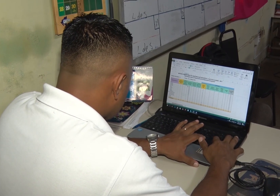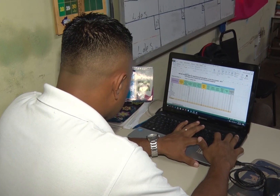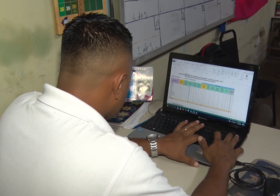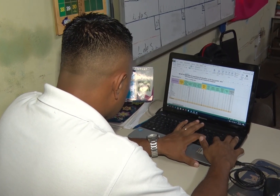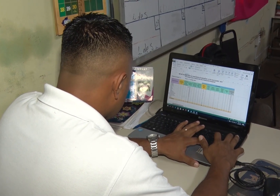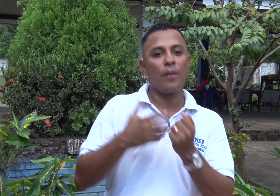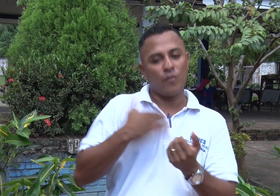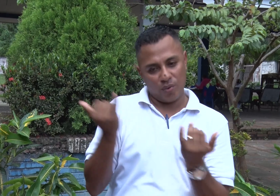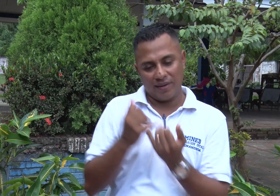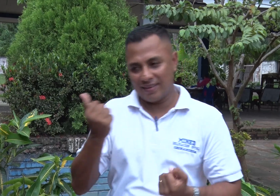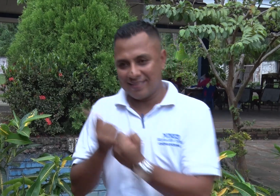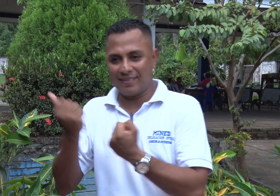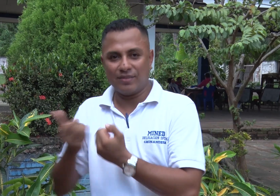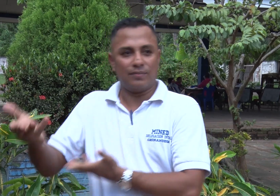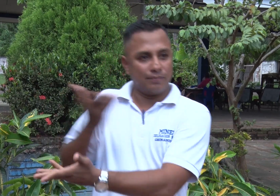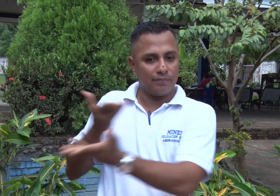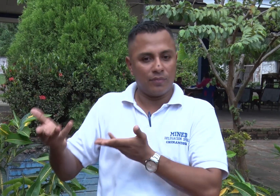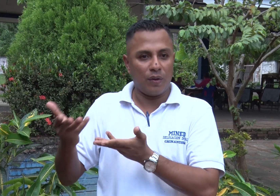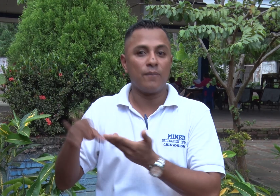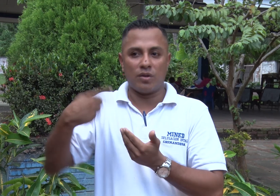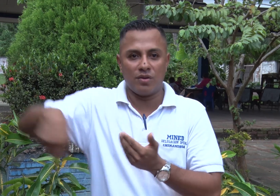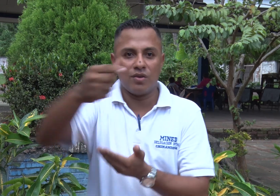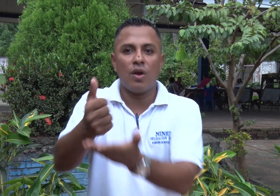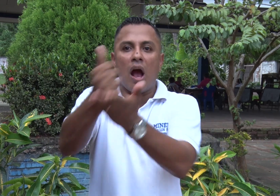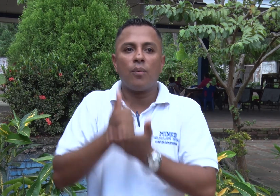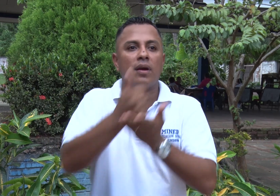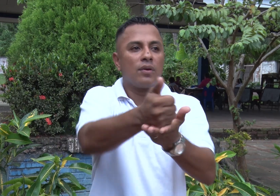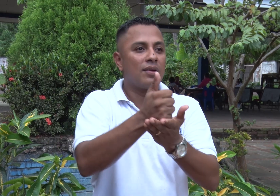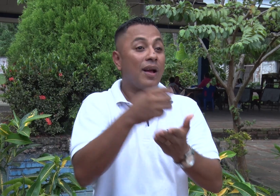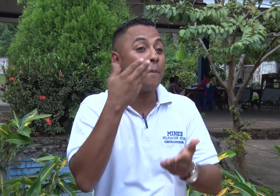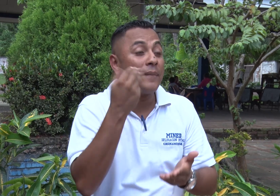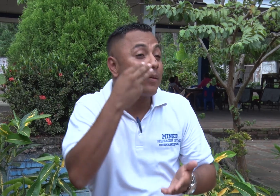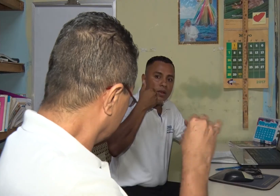Mauricio porque me han apoyado, igual a las otras personas que comparten conmigo.